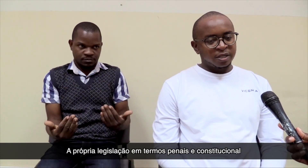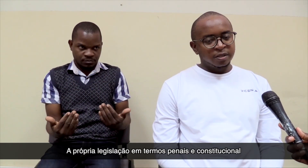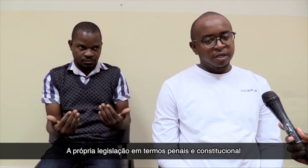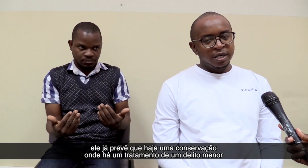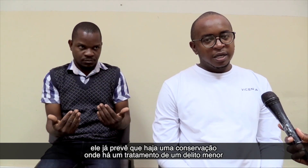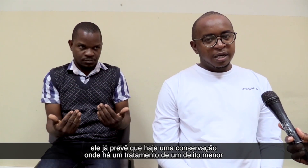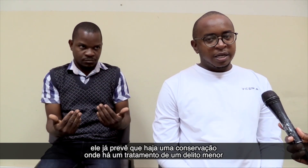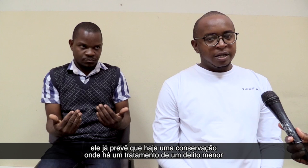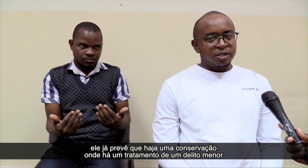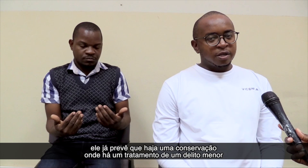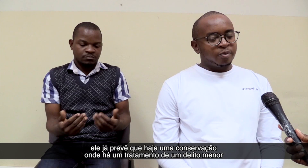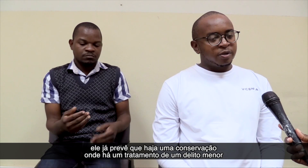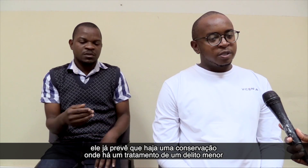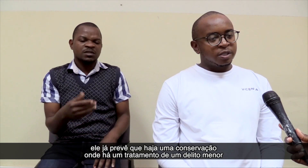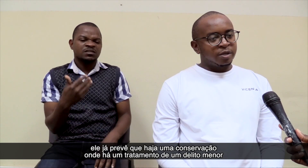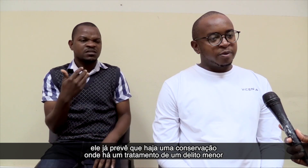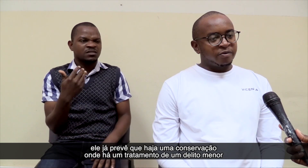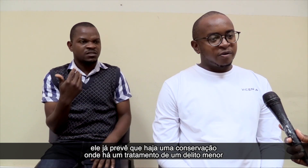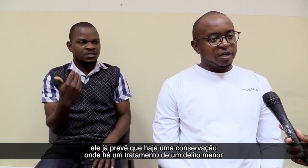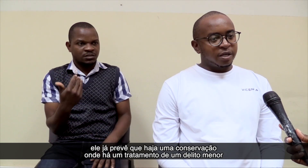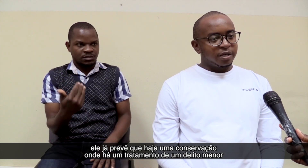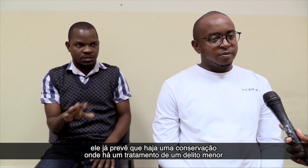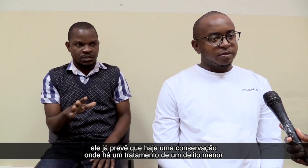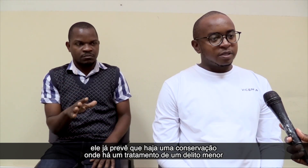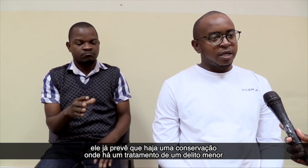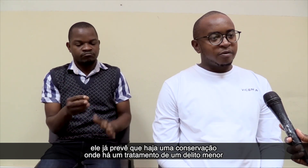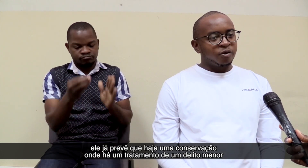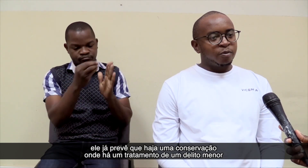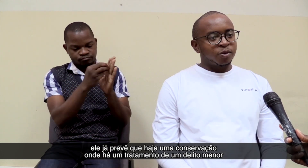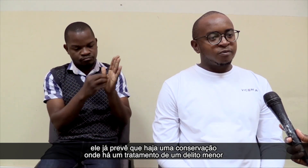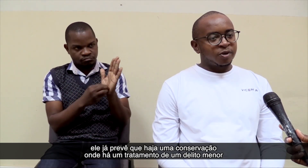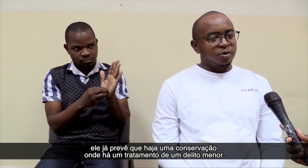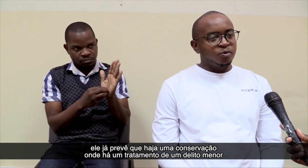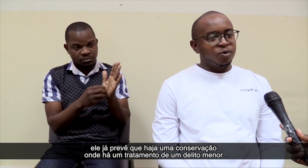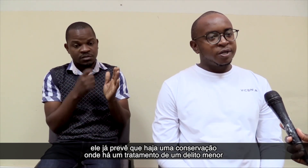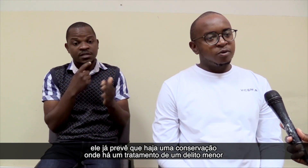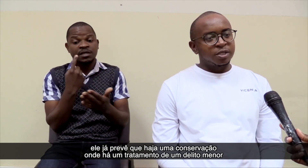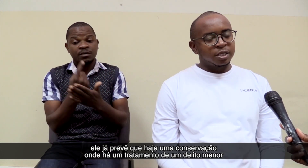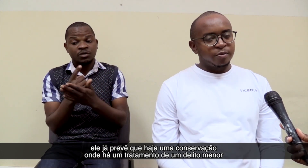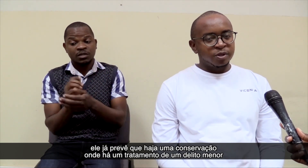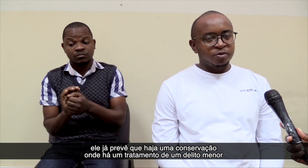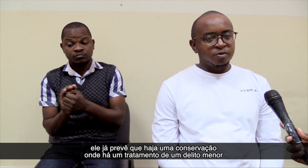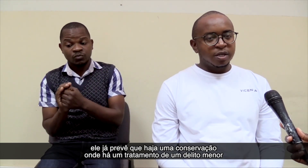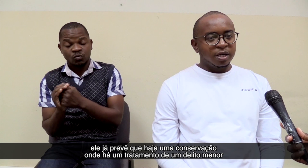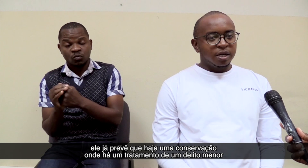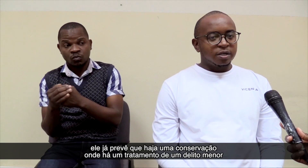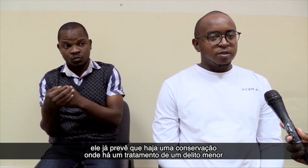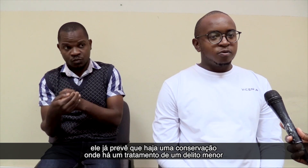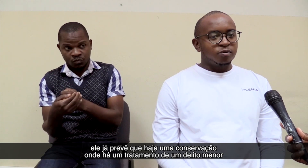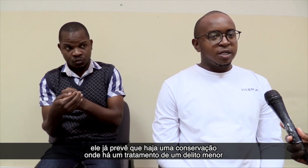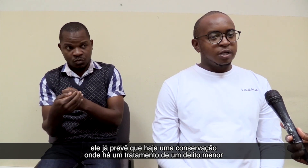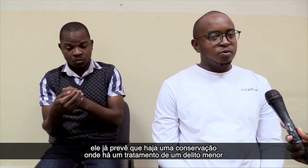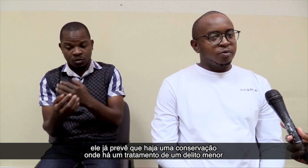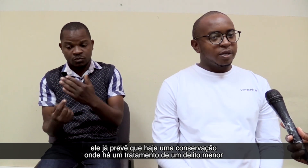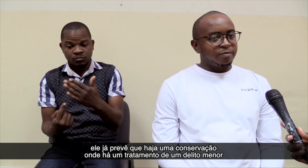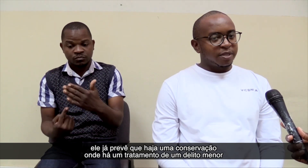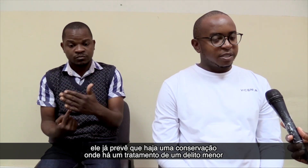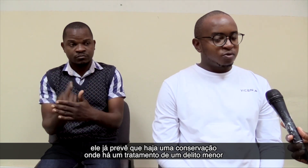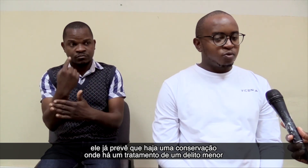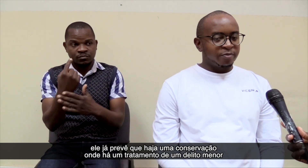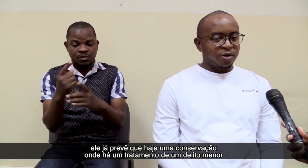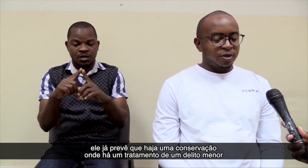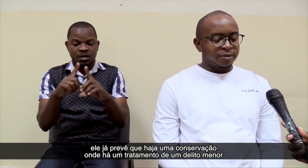maléficas futuras, com a perda de escolaridade e outros aspectos. Então, logo, é por isso que a lei veda com que, tanto também com esses atores, não é? Nós